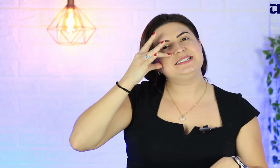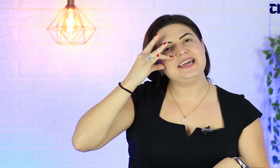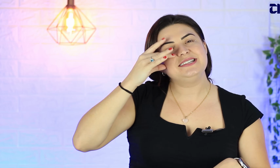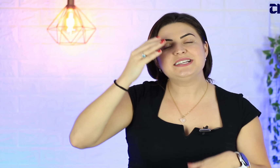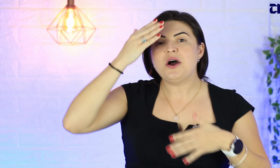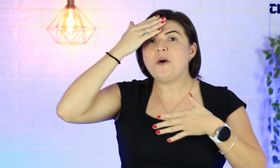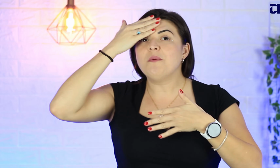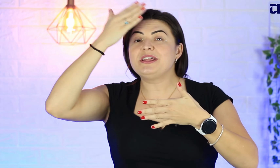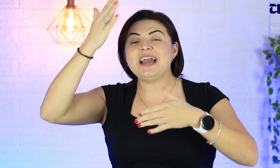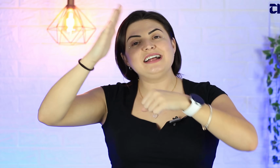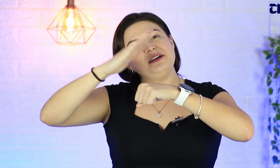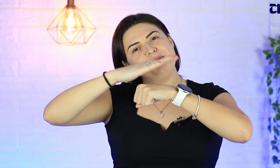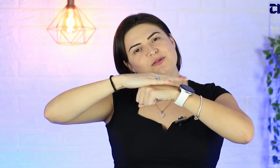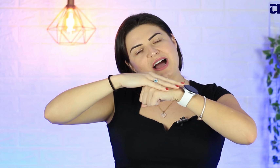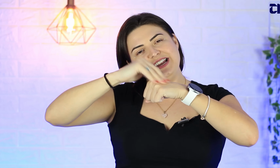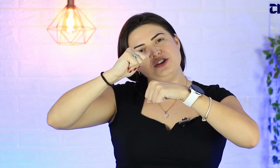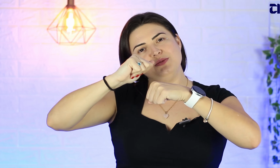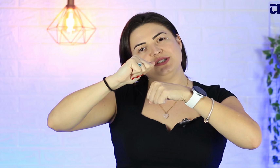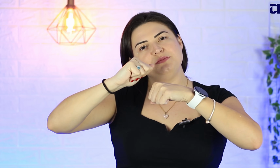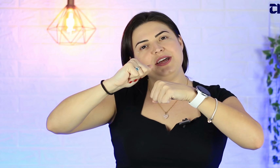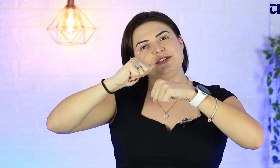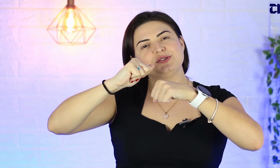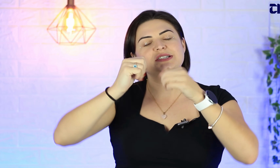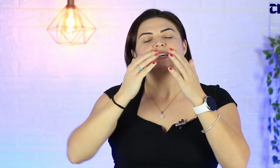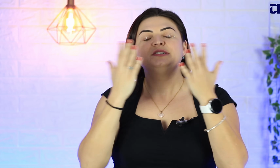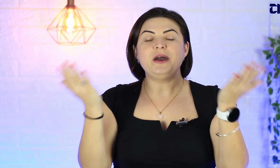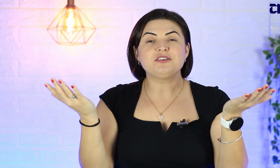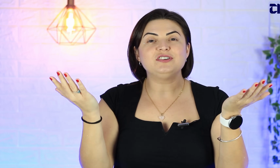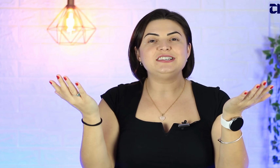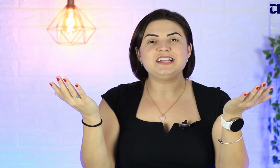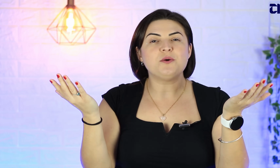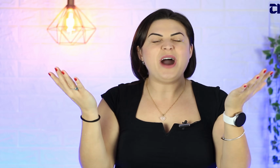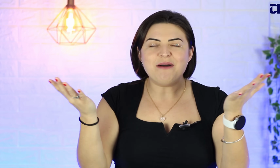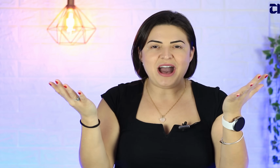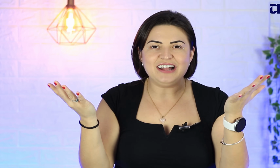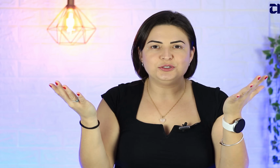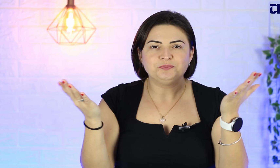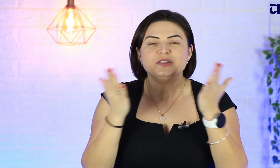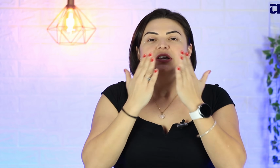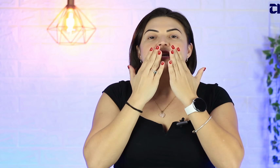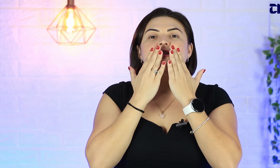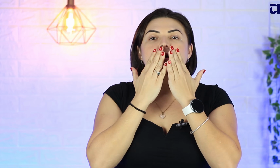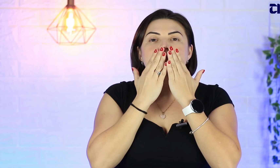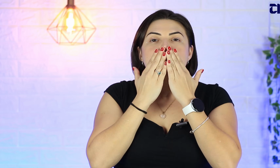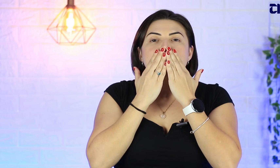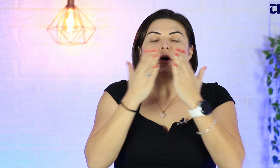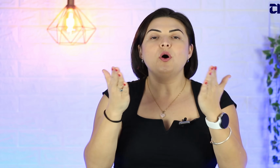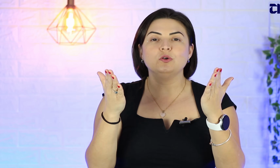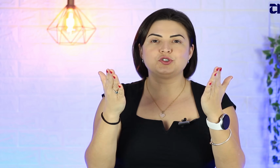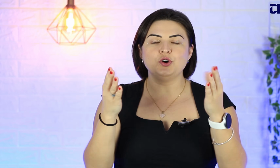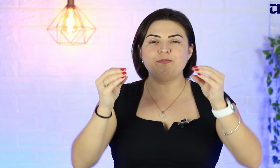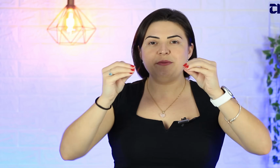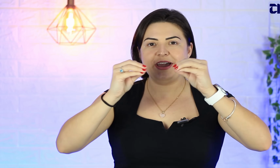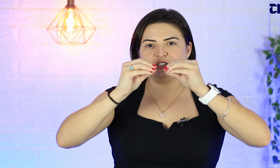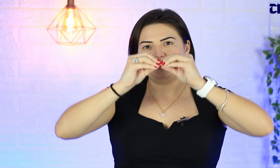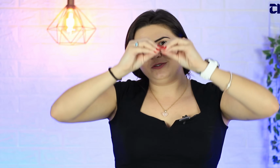presença. Obrigada pelo carinho, meus Libretos. Espero que vocês tenham amado. Então, um super beijo pra